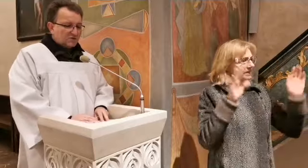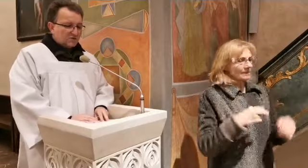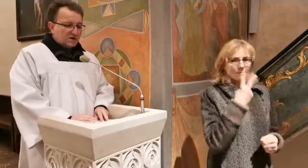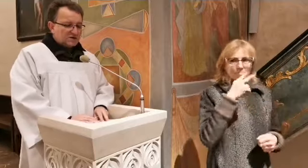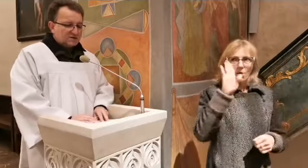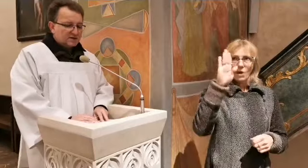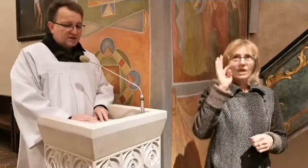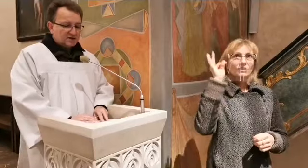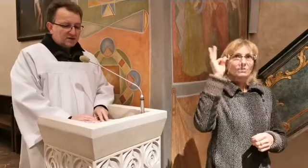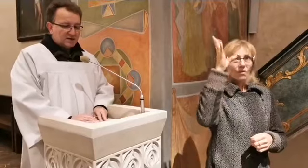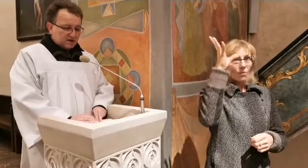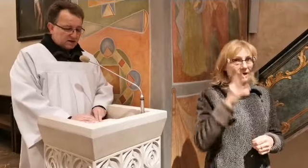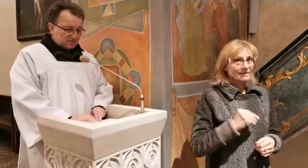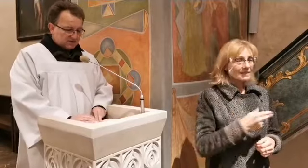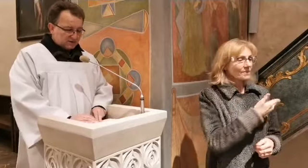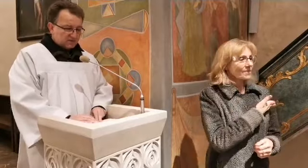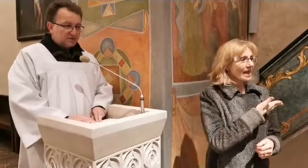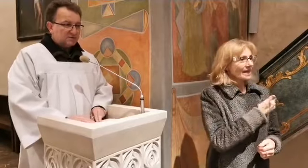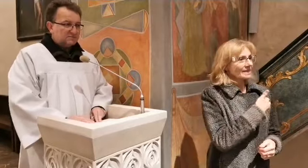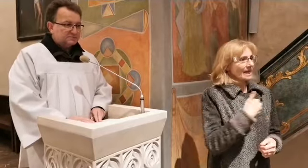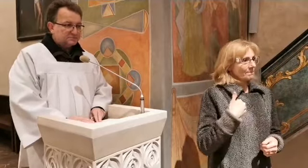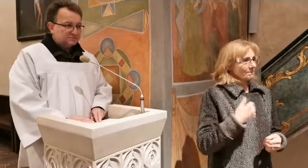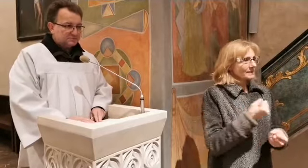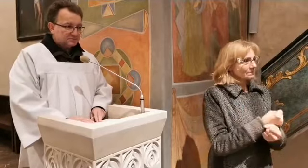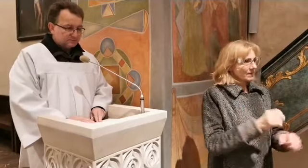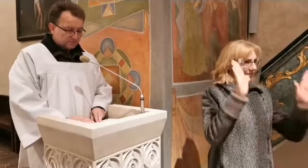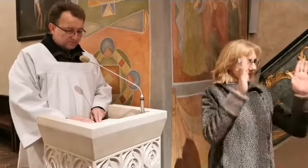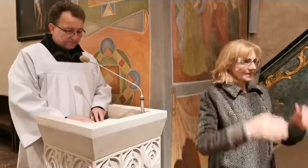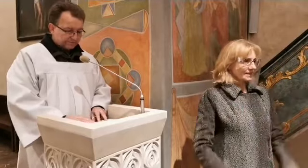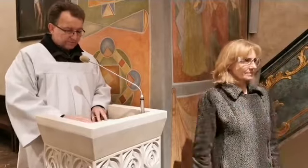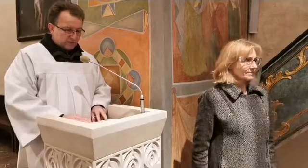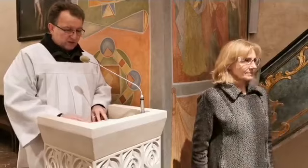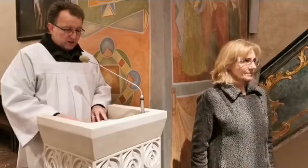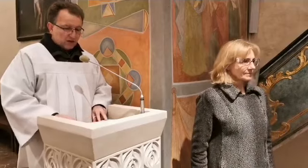Okaż swą łaskę i daj nam zbawienie.